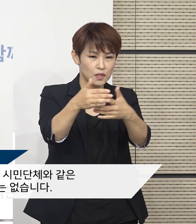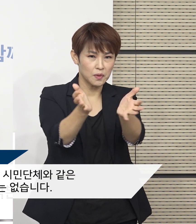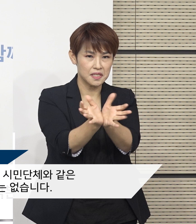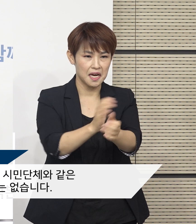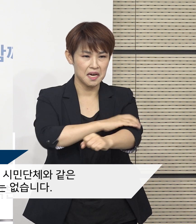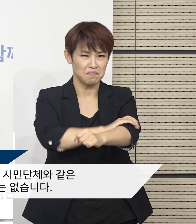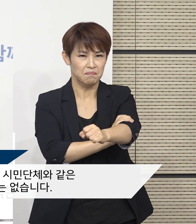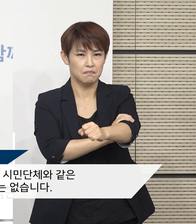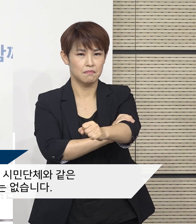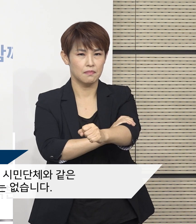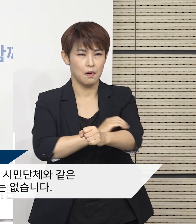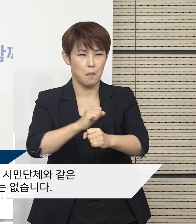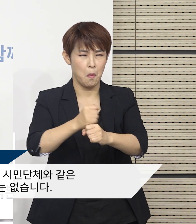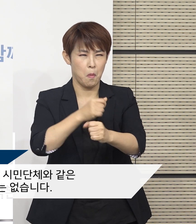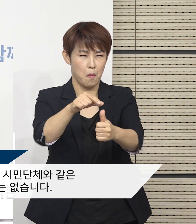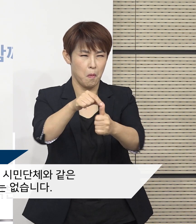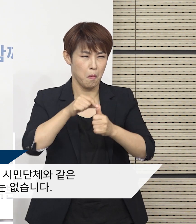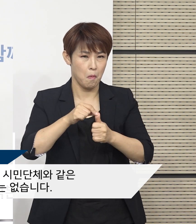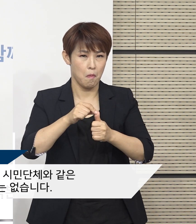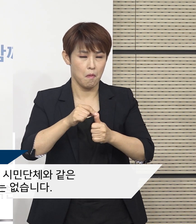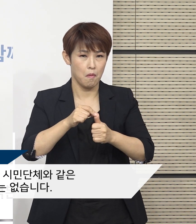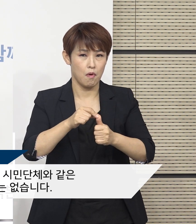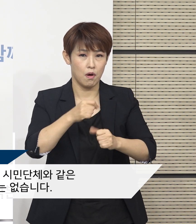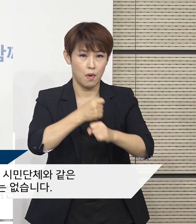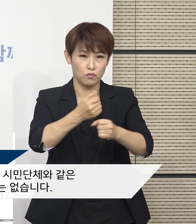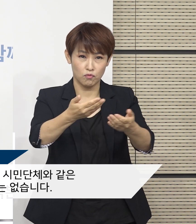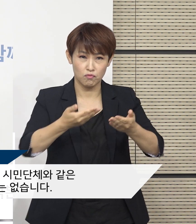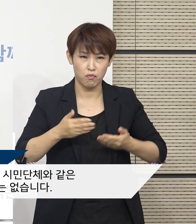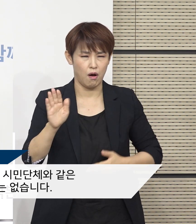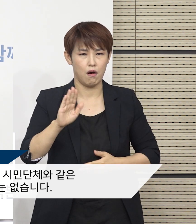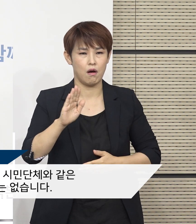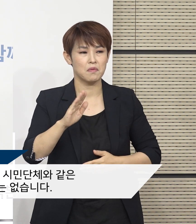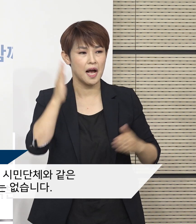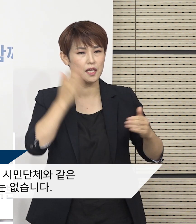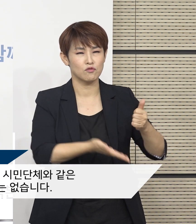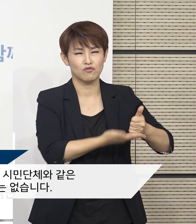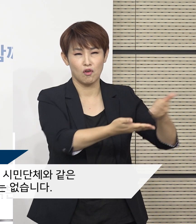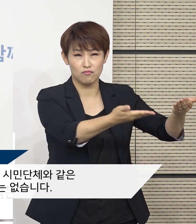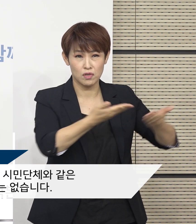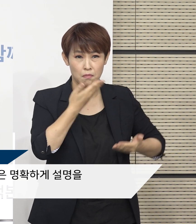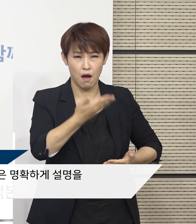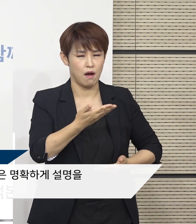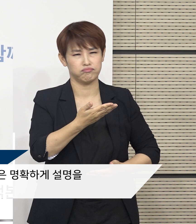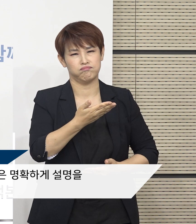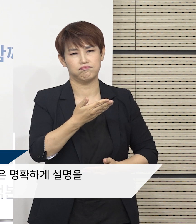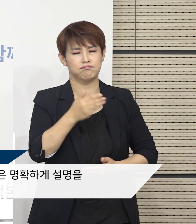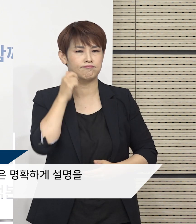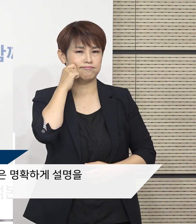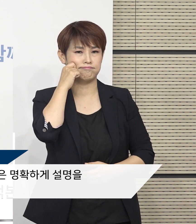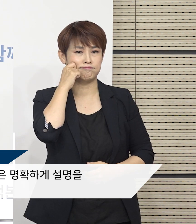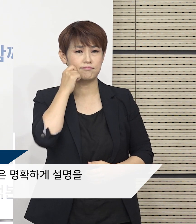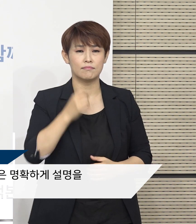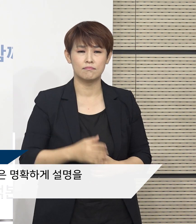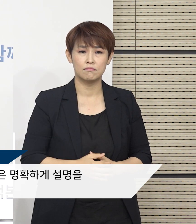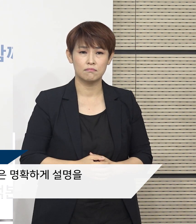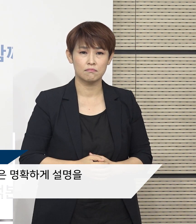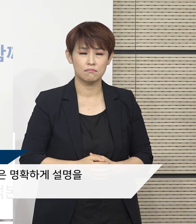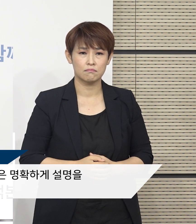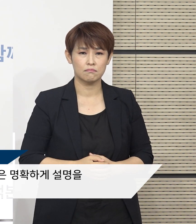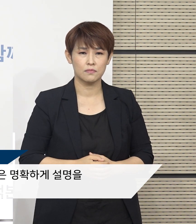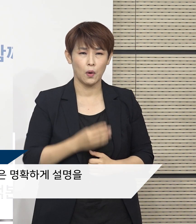개인이나 시민단체와 같은 특정 단체가 학생들을 추천하고 선발을 할 수는 없습니다. 그리고 그렇게